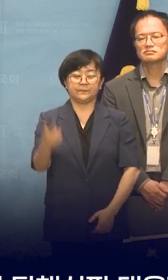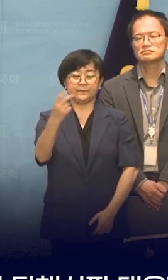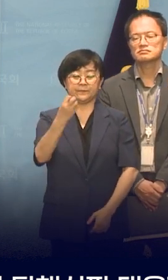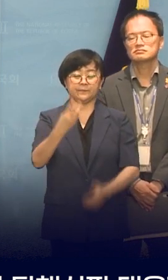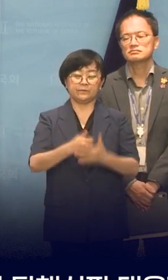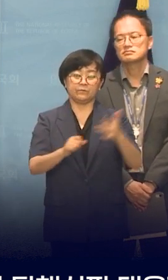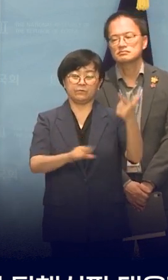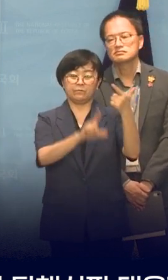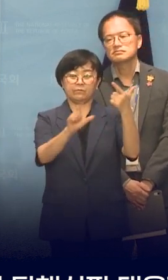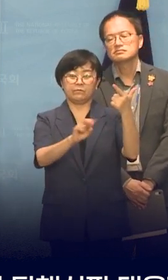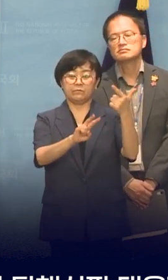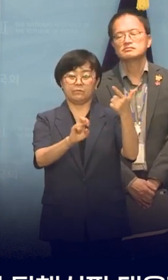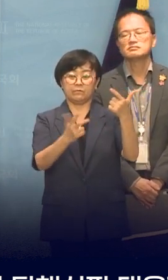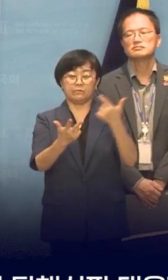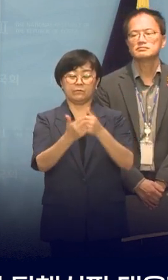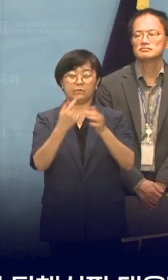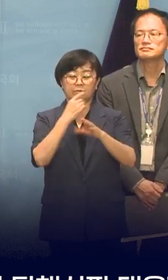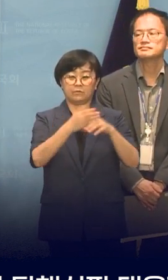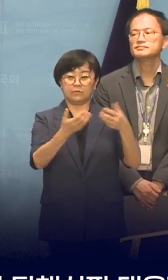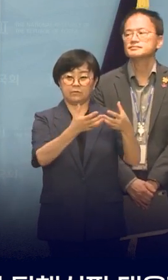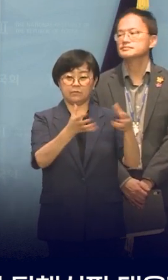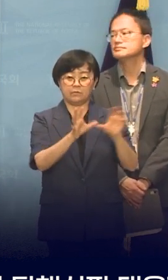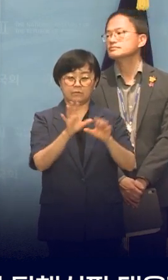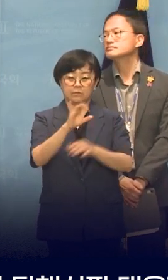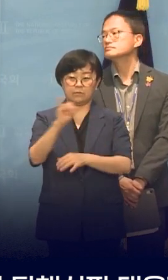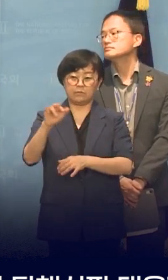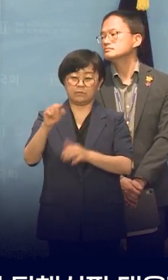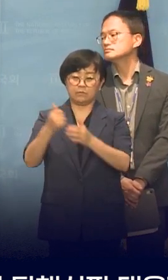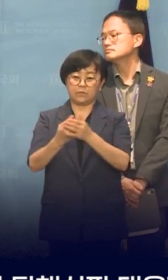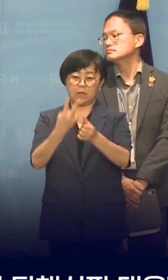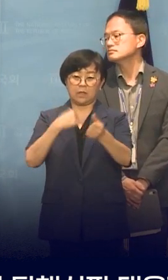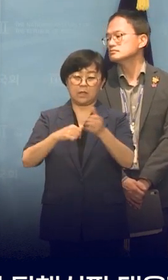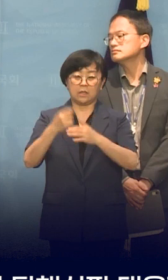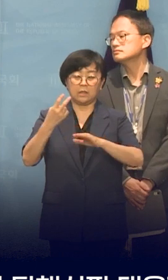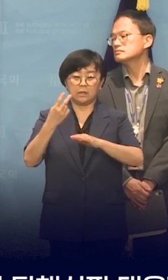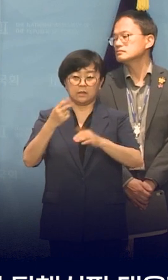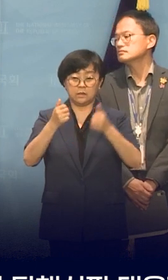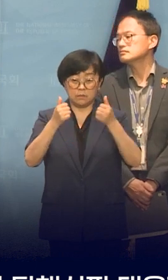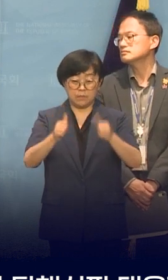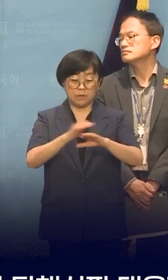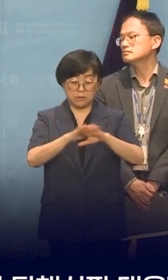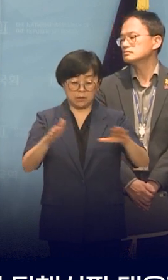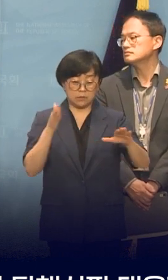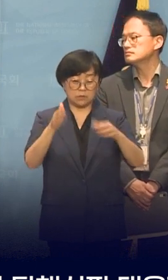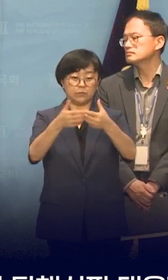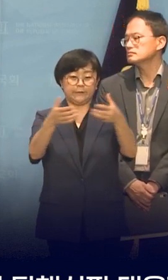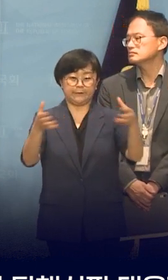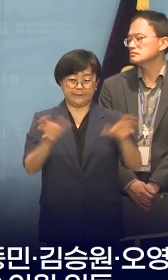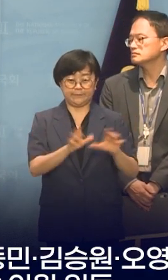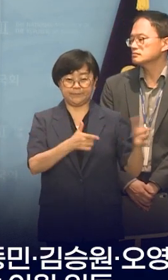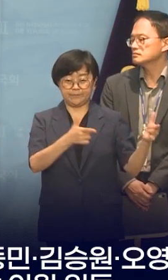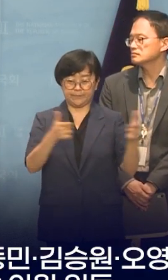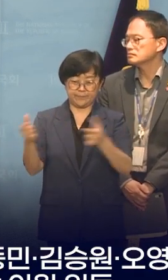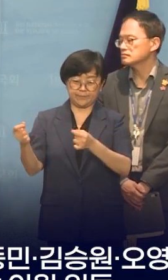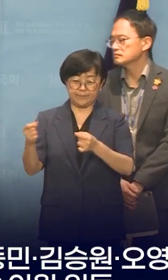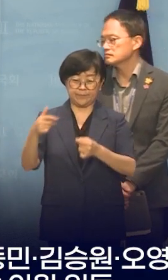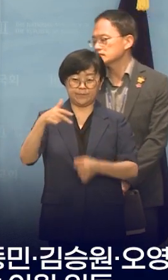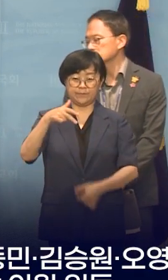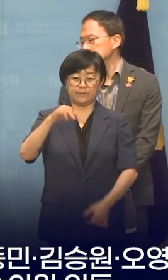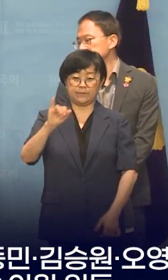2023년 6월 27일 더불어민주당 이상민 장관 탄핵 심판 대응 tf 팀